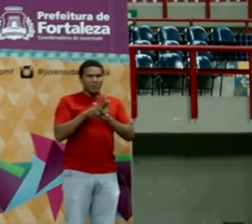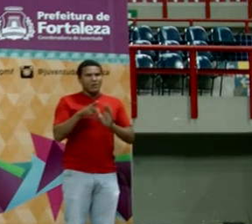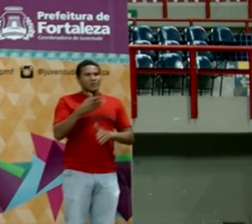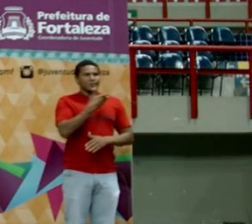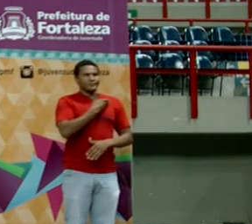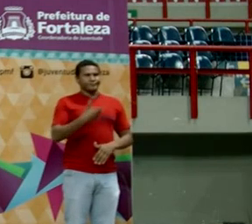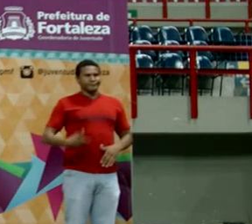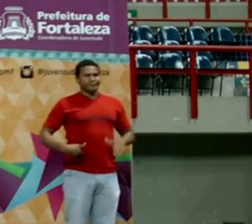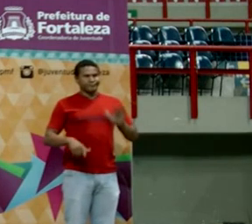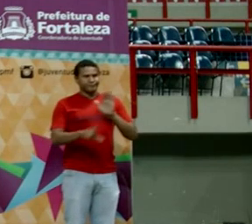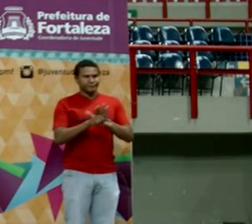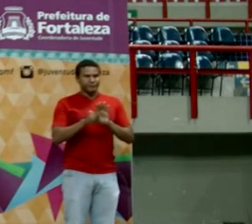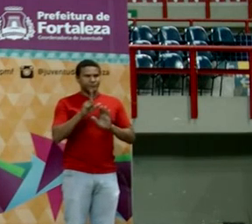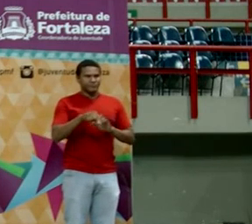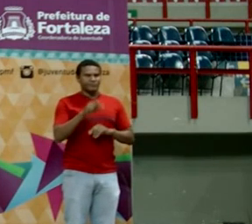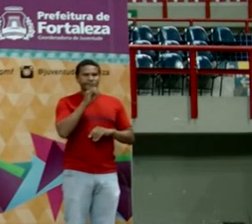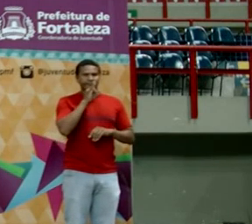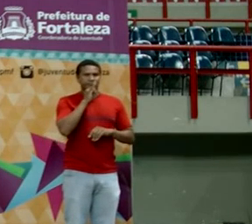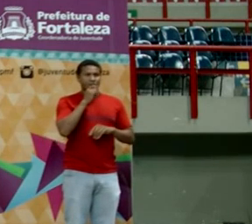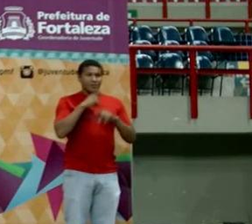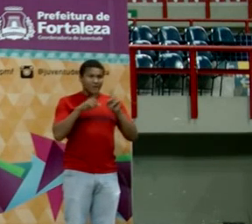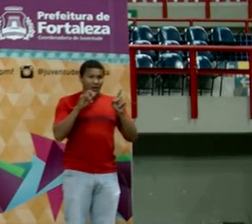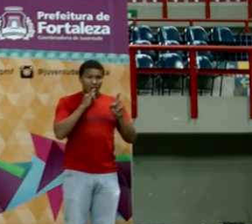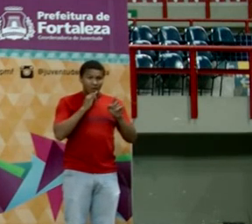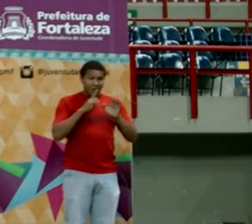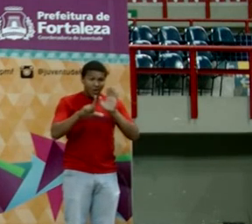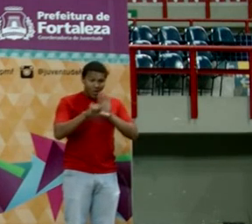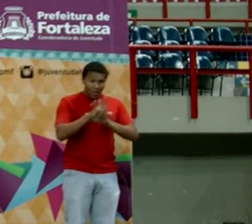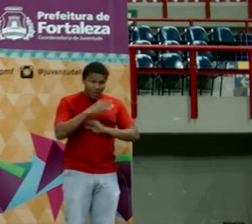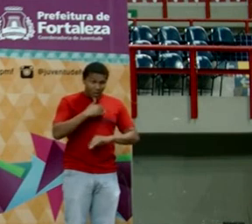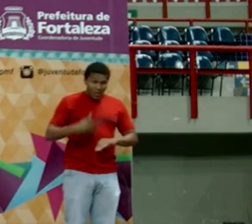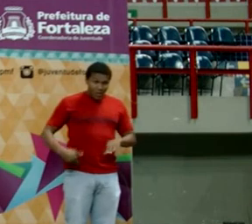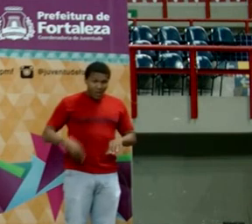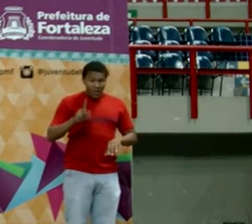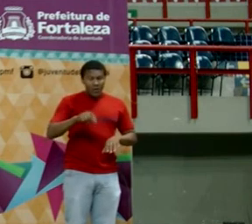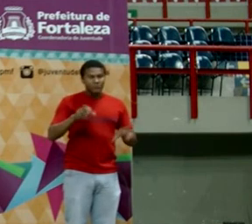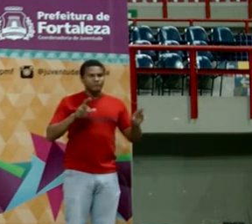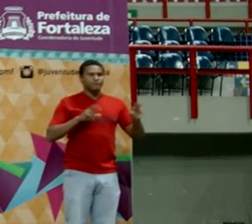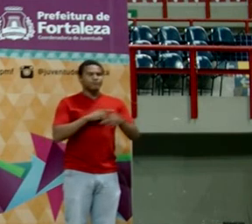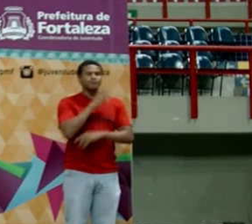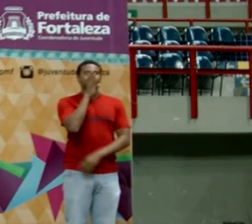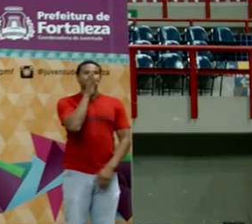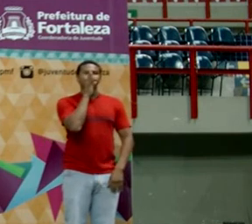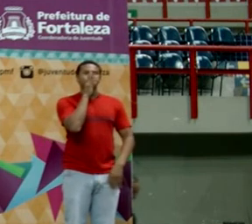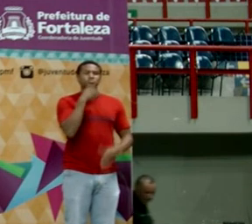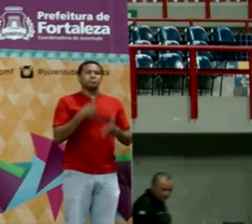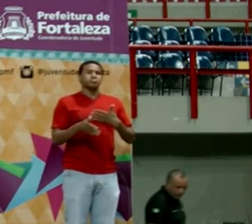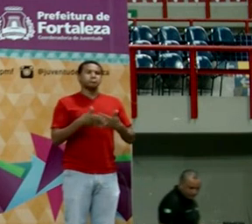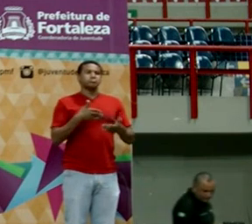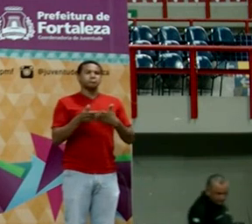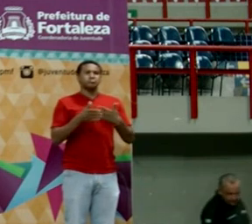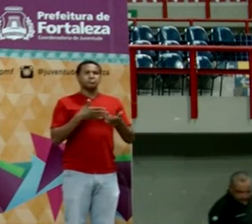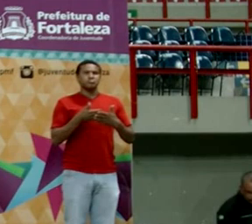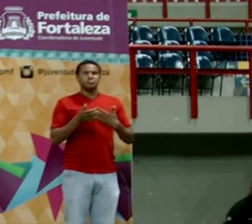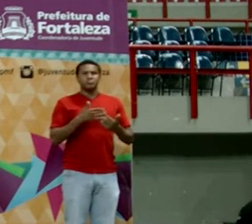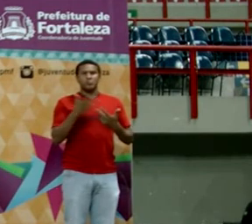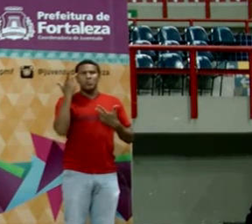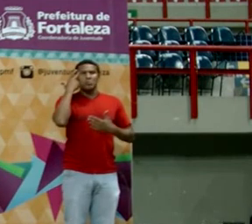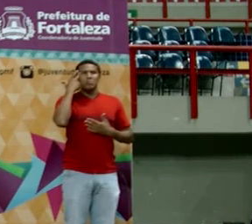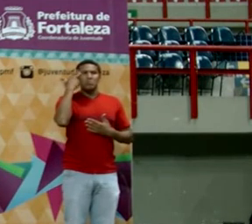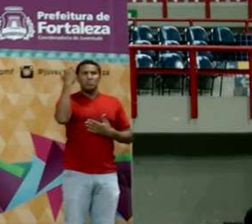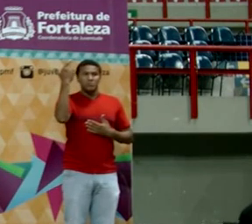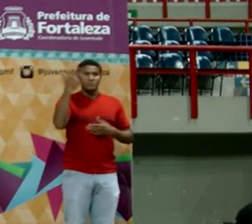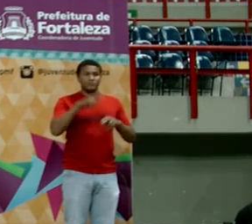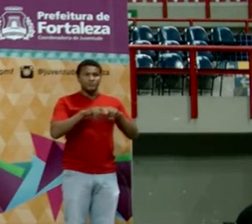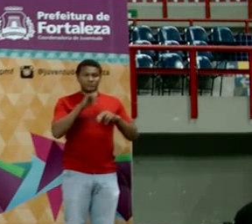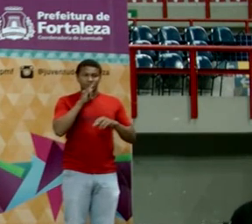Estado. Na verdade, o Estado laico é aquele que é indiferente à religiosidade. Tal distância significa duas coisas. As leis não